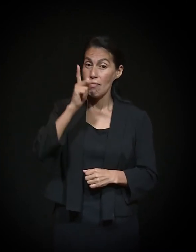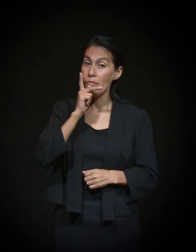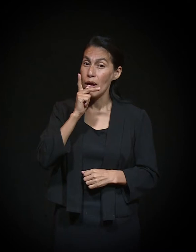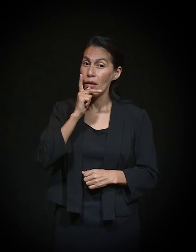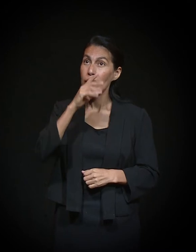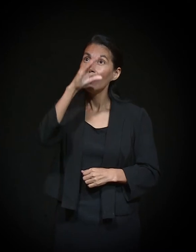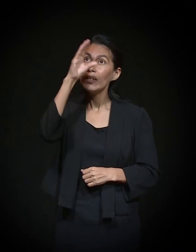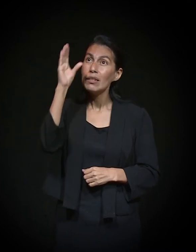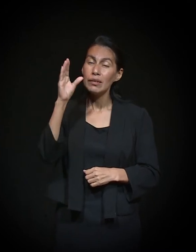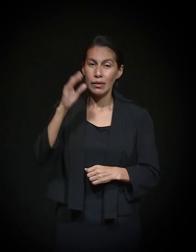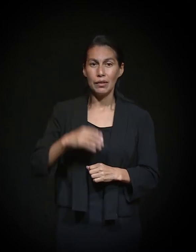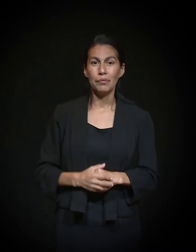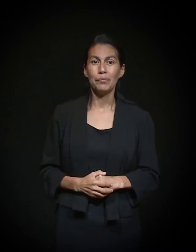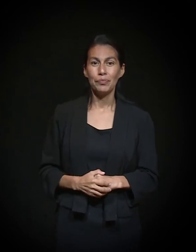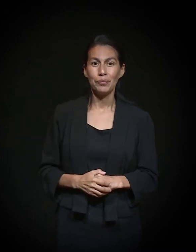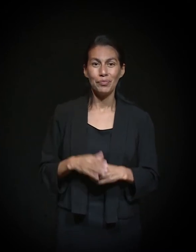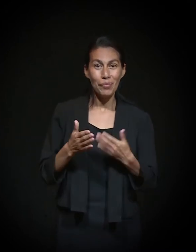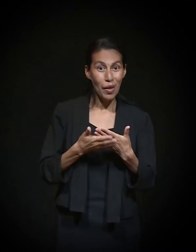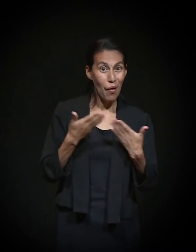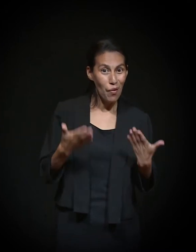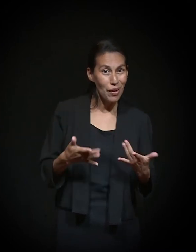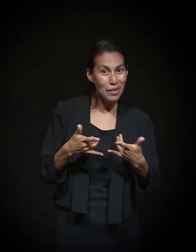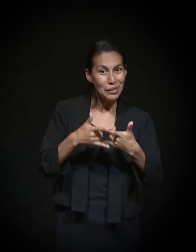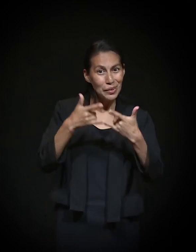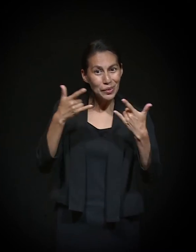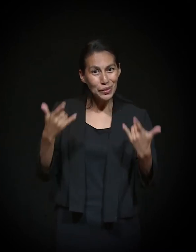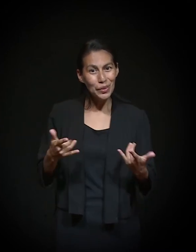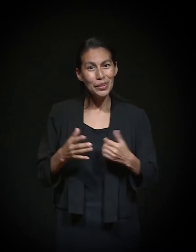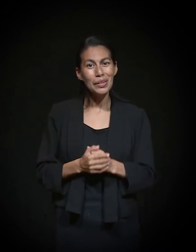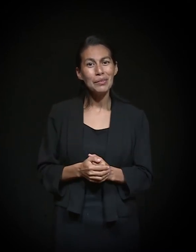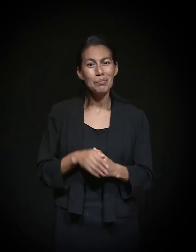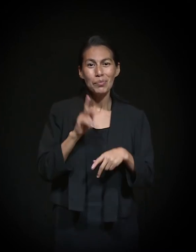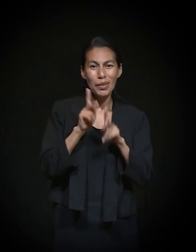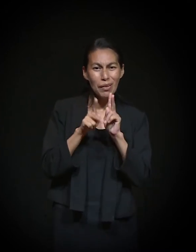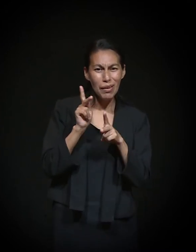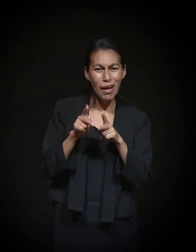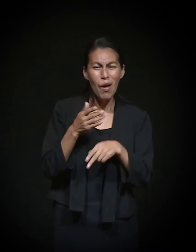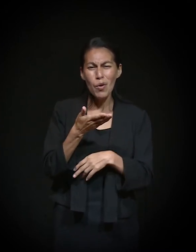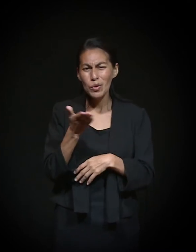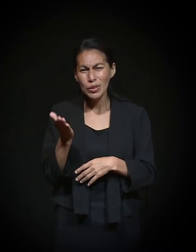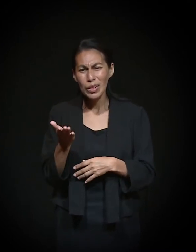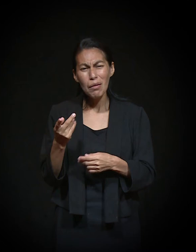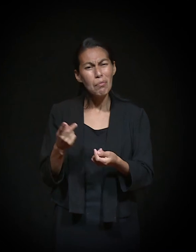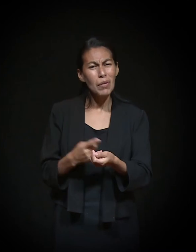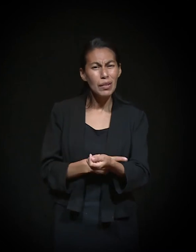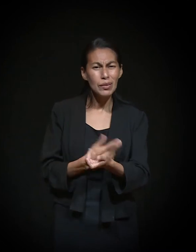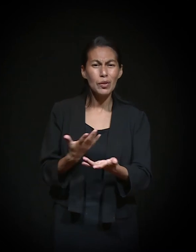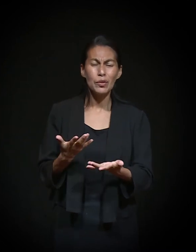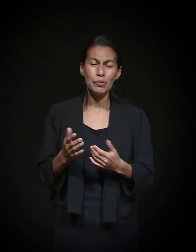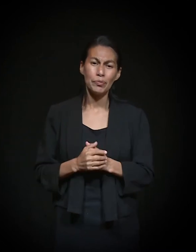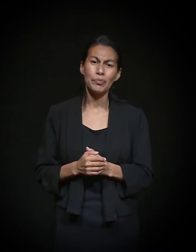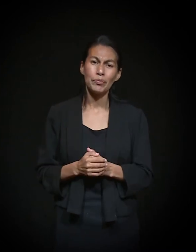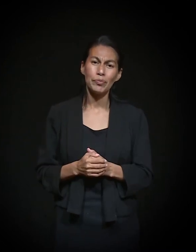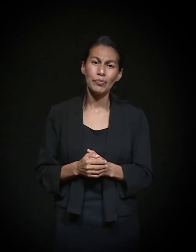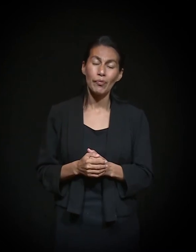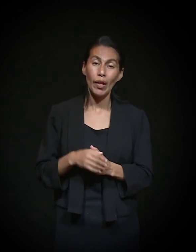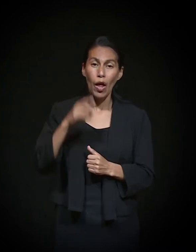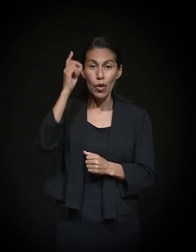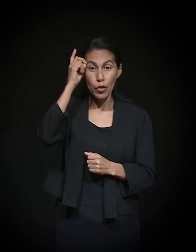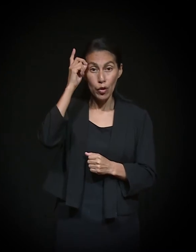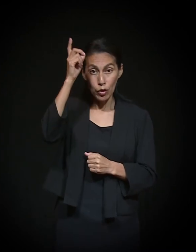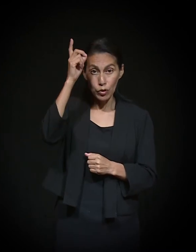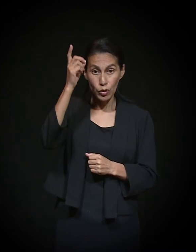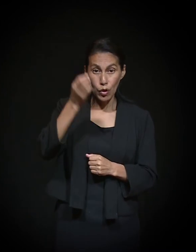Ahí está. Y ahora vamos a contar algunas historias que estén en pareja, que se ha pasado y